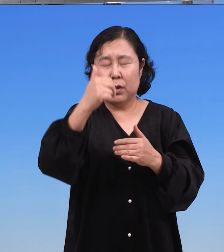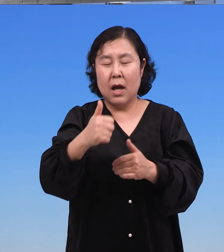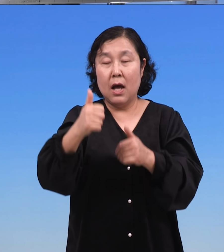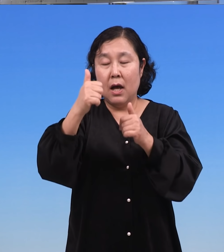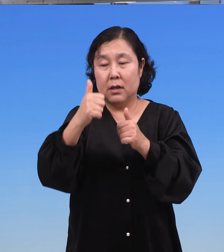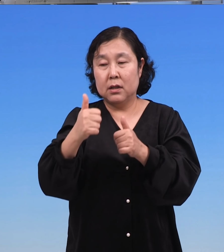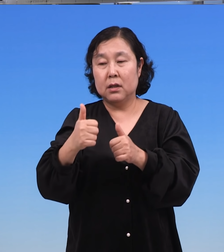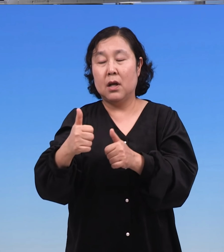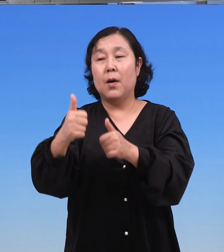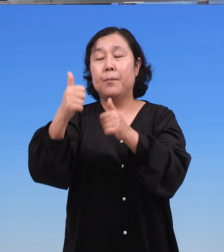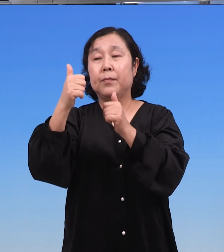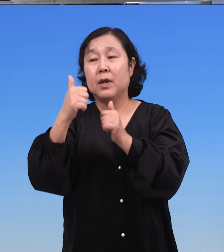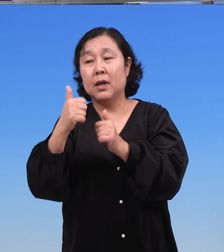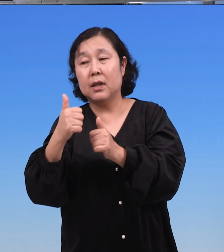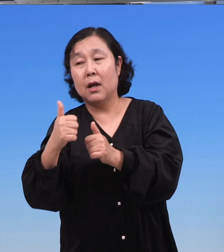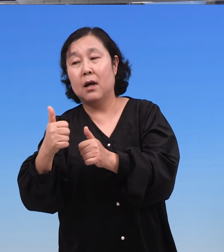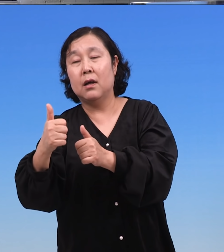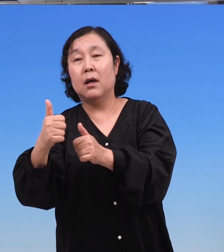주 따르렵니다.